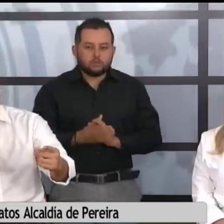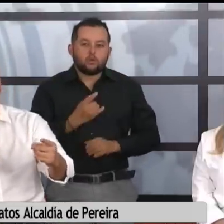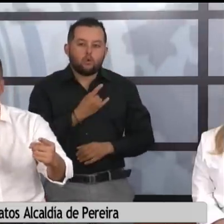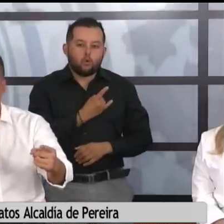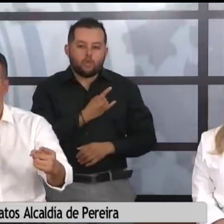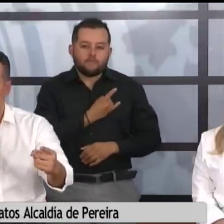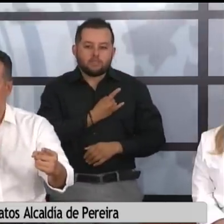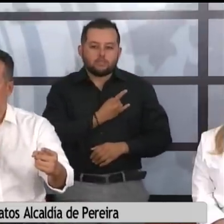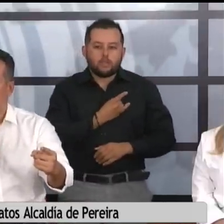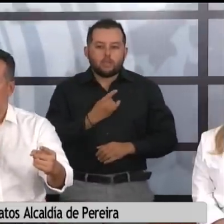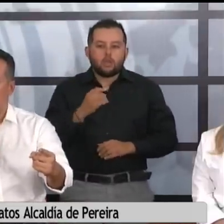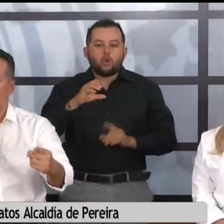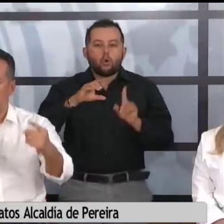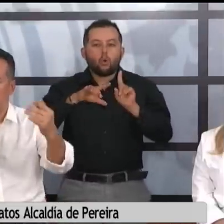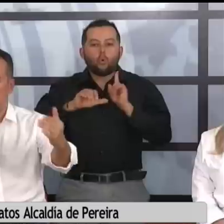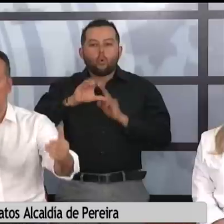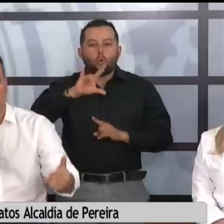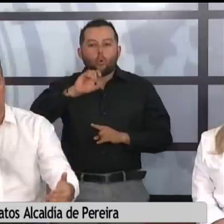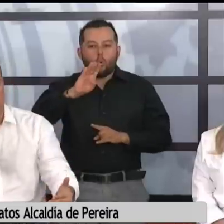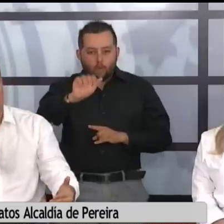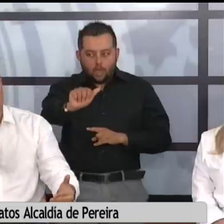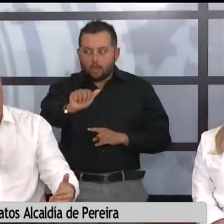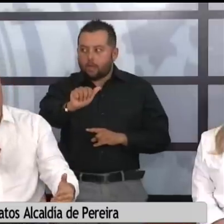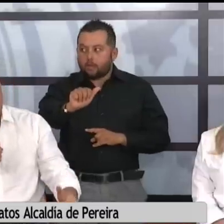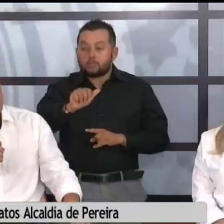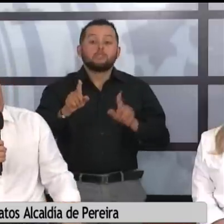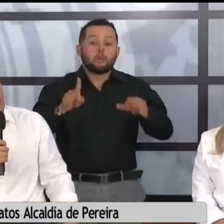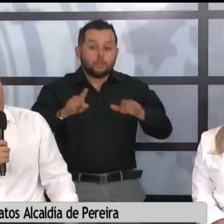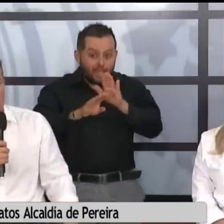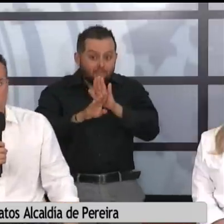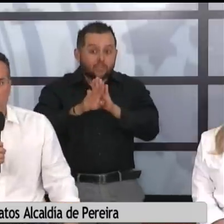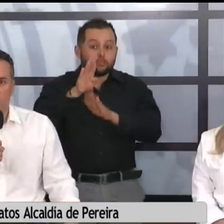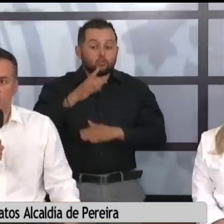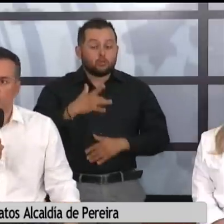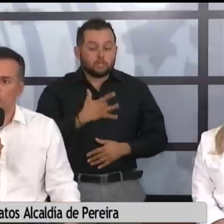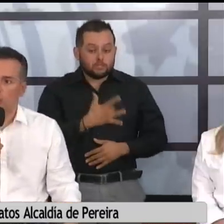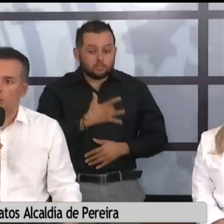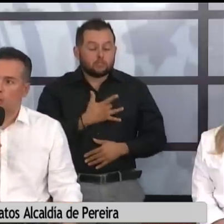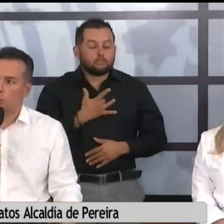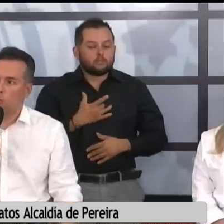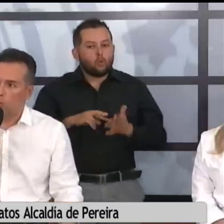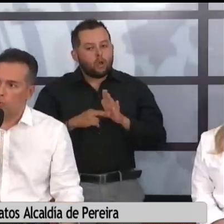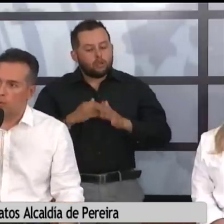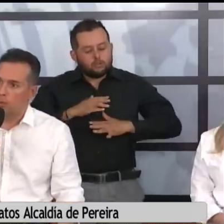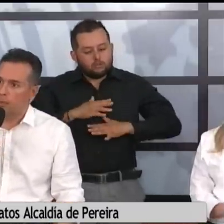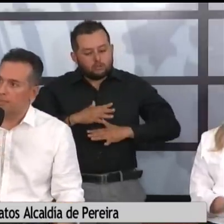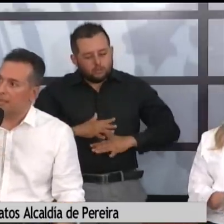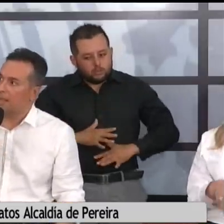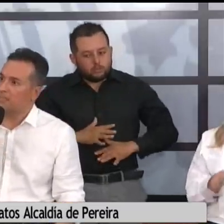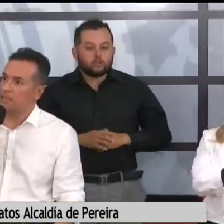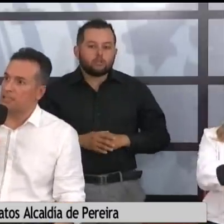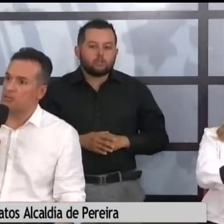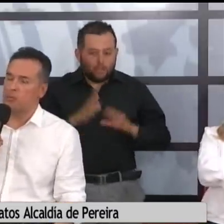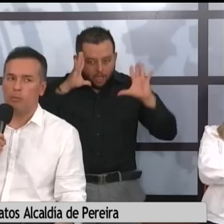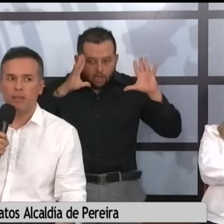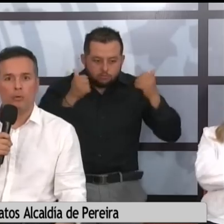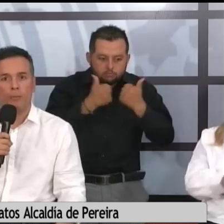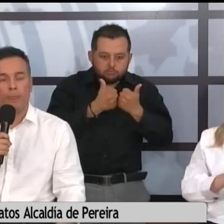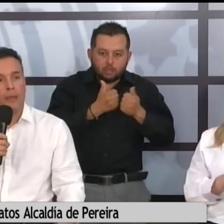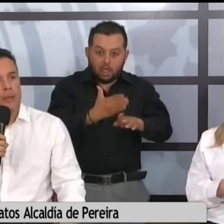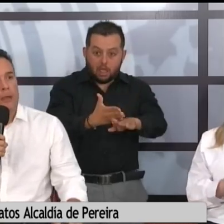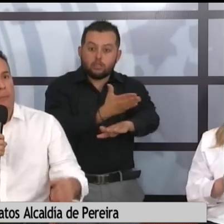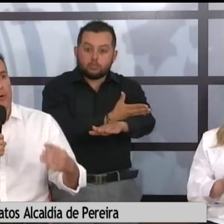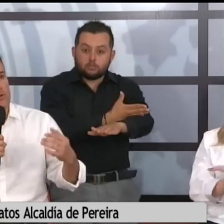universidad para Cuba. Allí también se avanzó. Entonces yo me siento muy satisfecho con esta alianza que se hizo en el